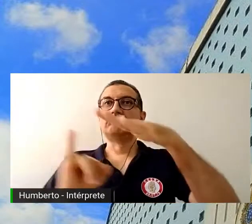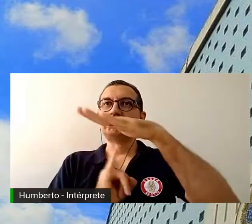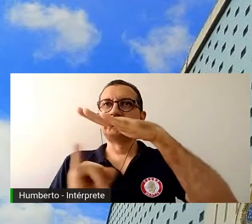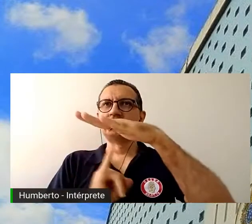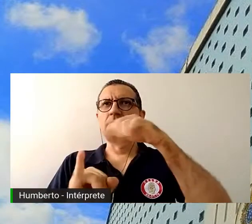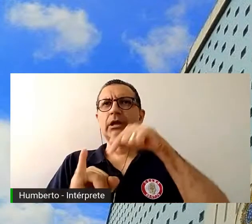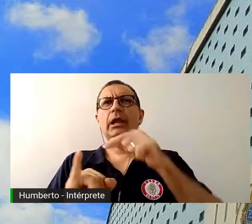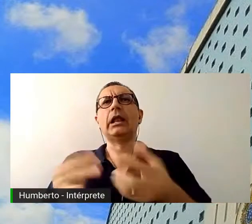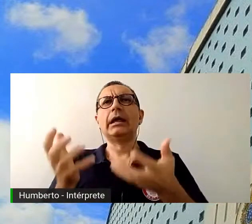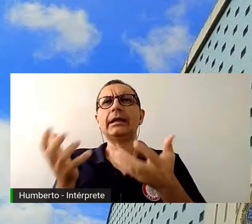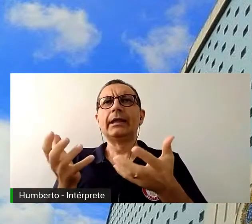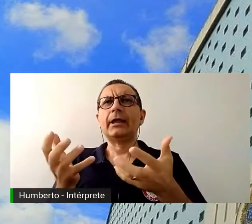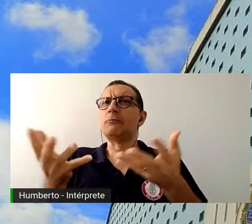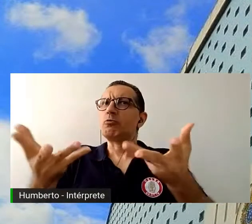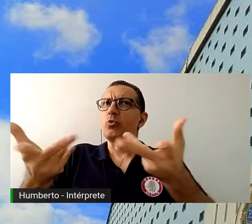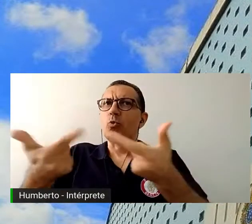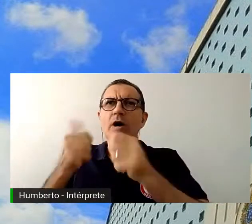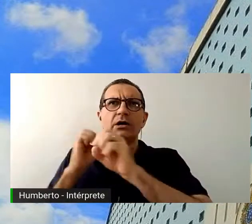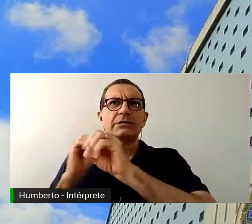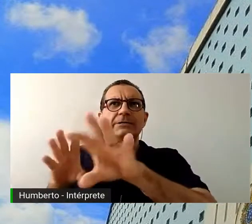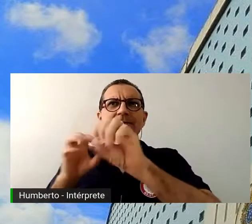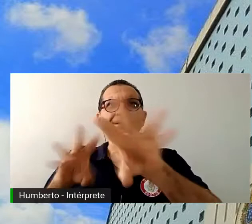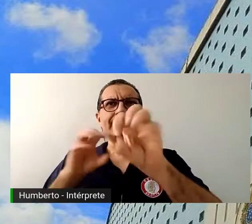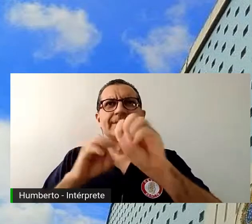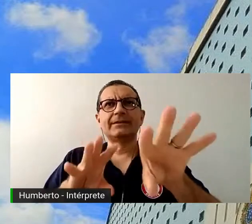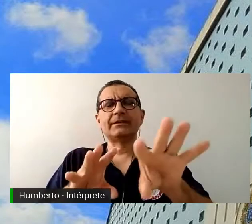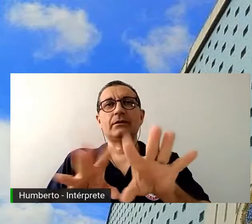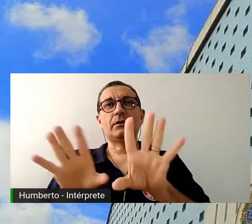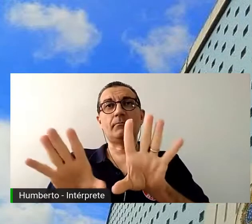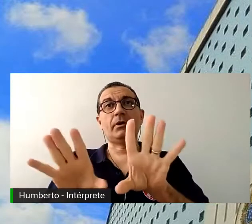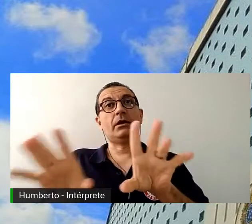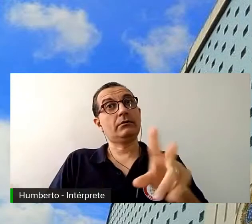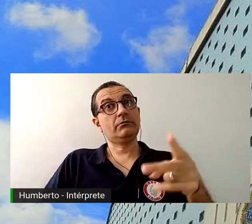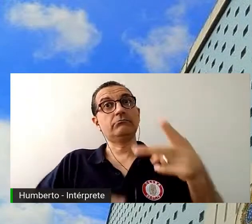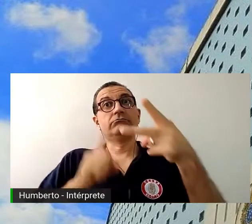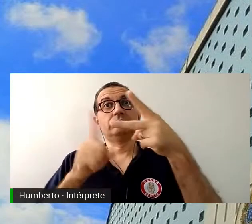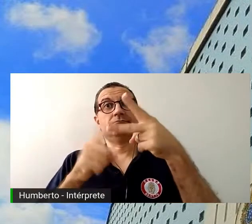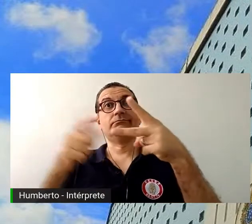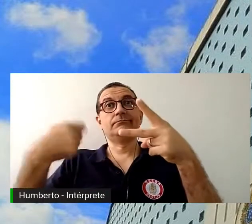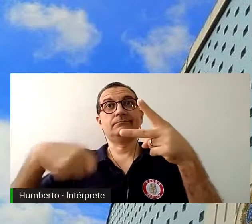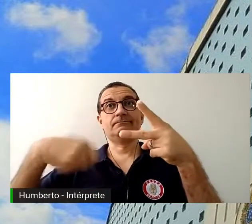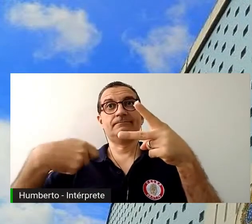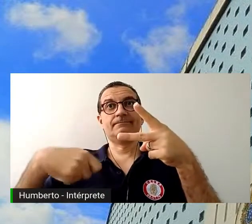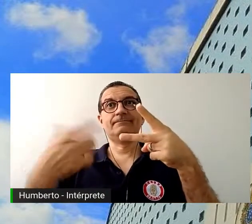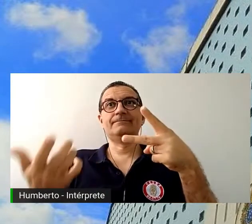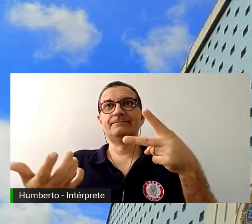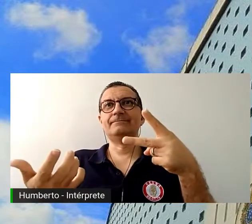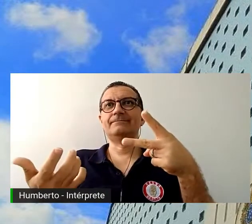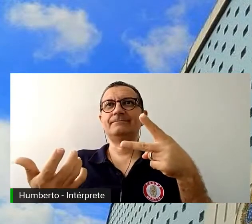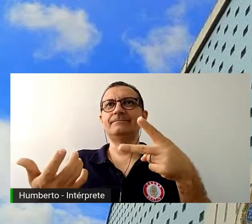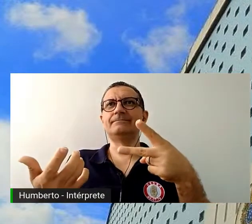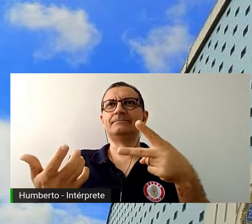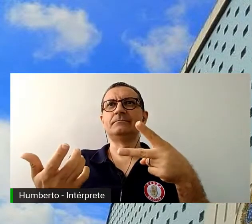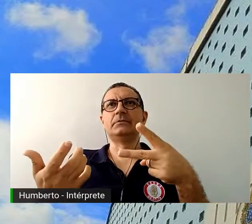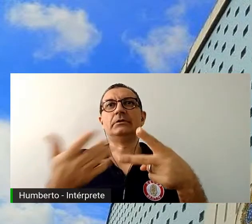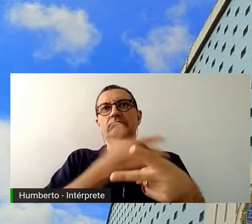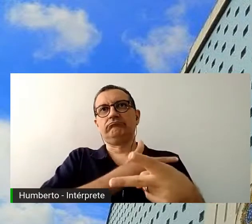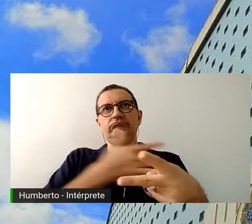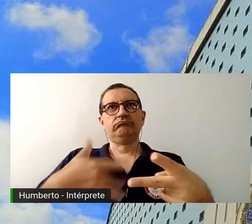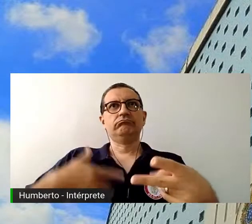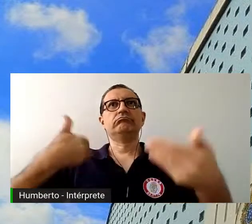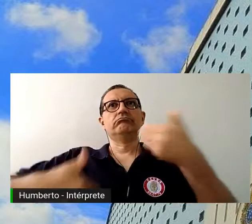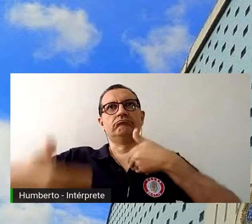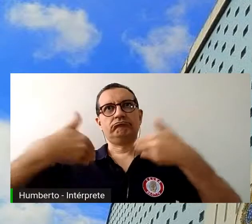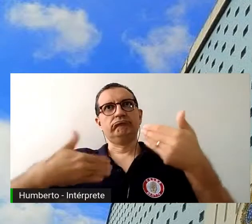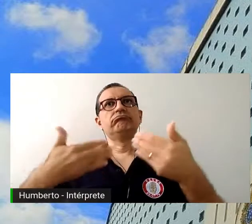ensino, também temos que preservar pela questão humanitária, que é a nossa, a preservação e o bem-estar das nossas